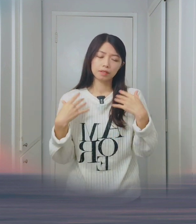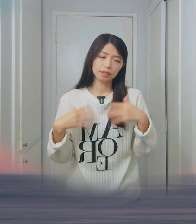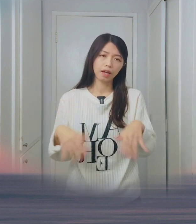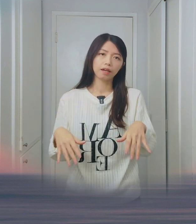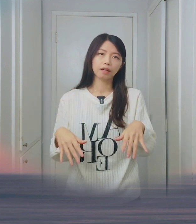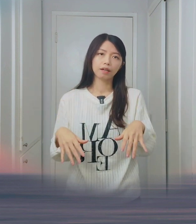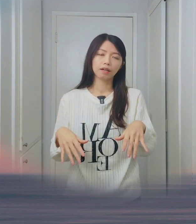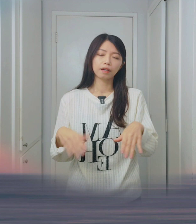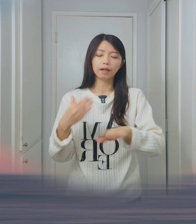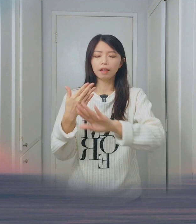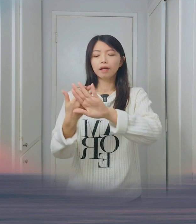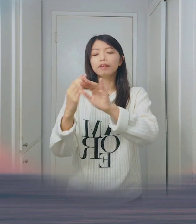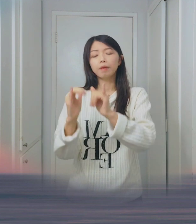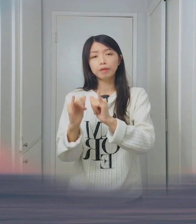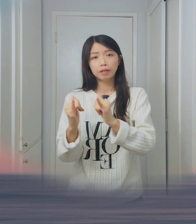지치다.